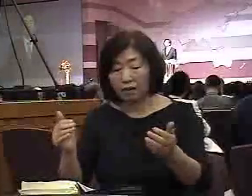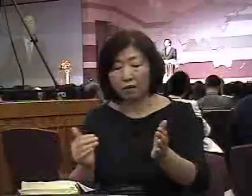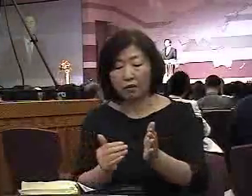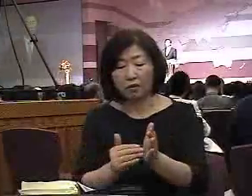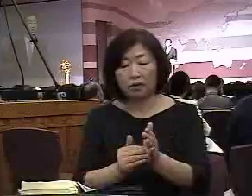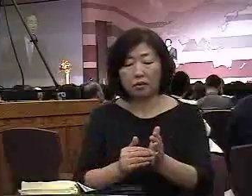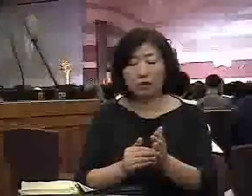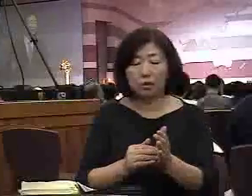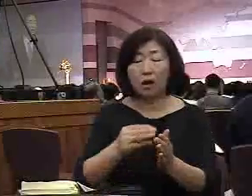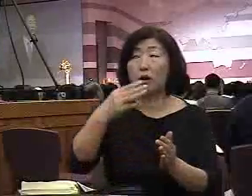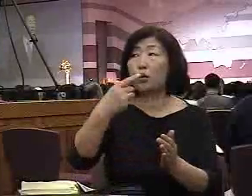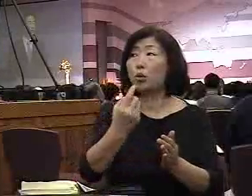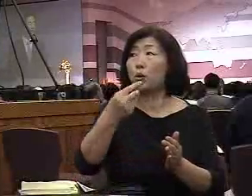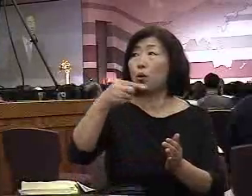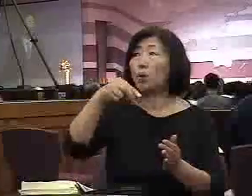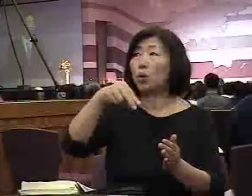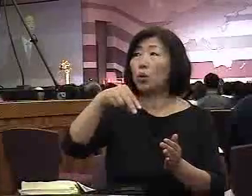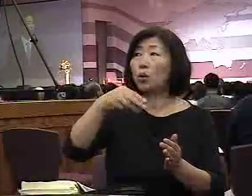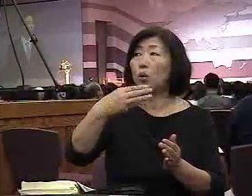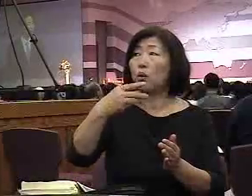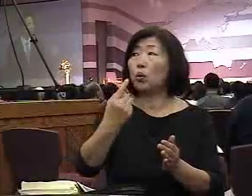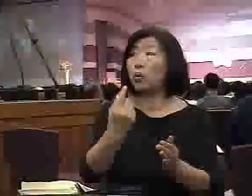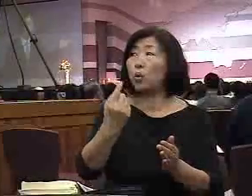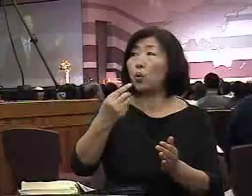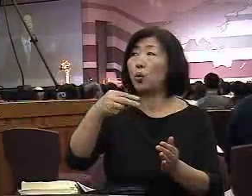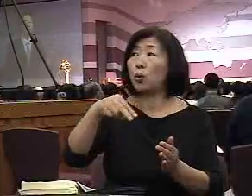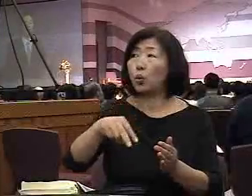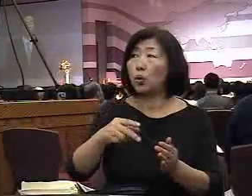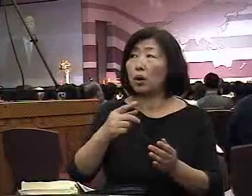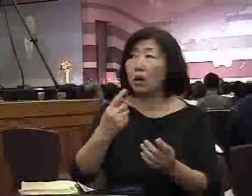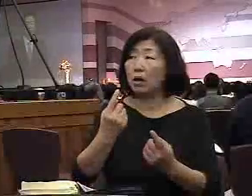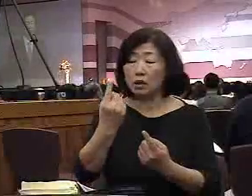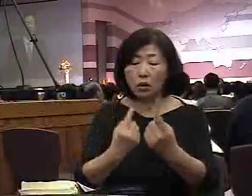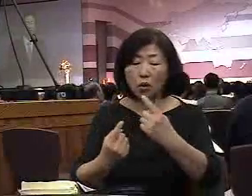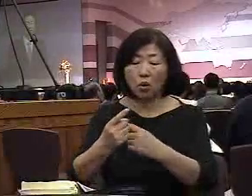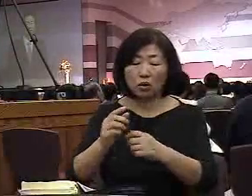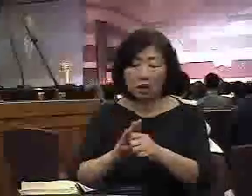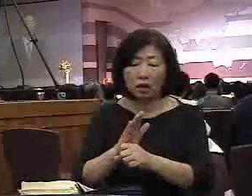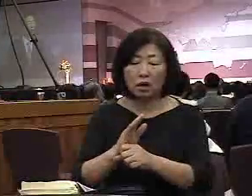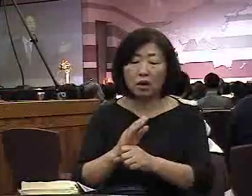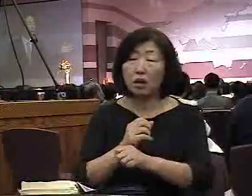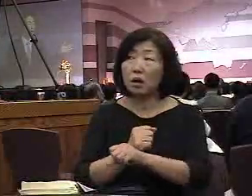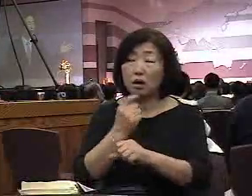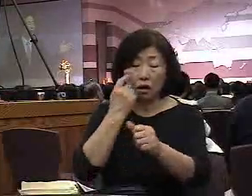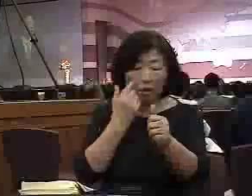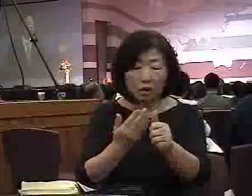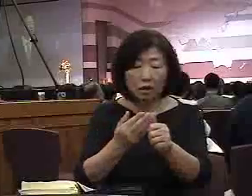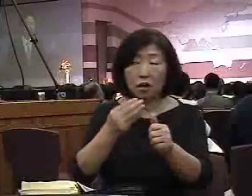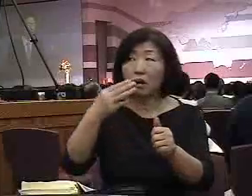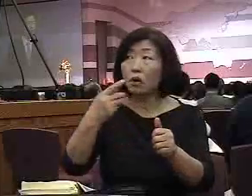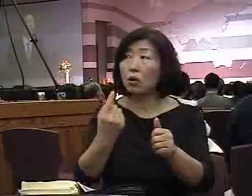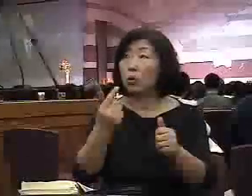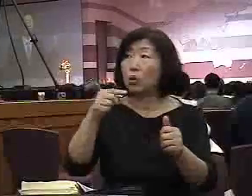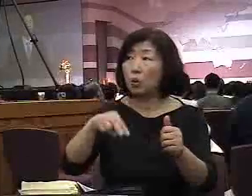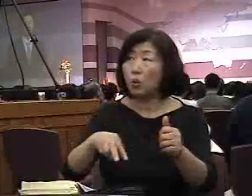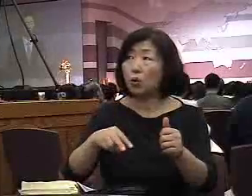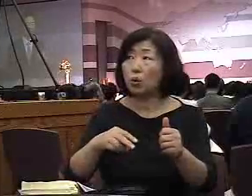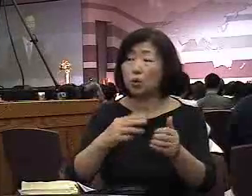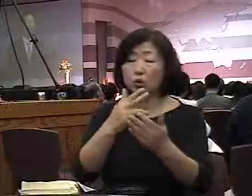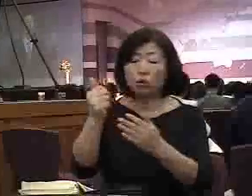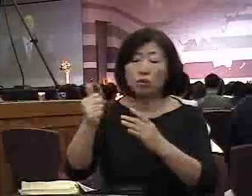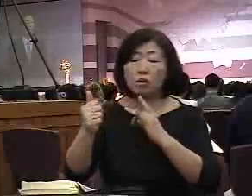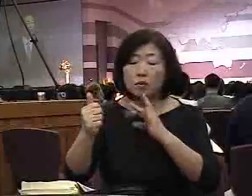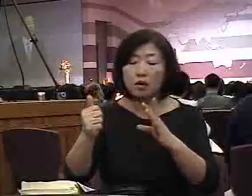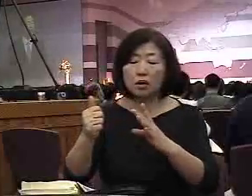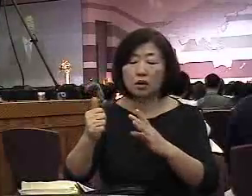그 다음에 롯을 가리키며 말합니다. 사랑하는 아브라함아, 너는 이 롯보다 나를 더 사랑하니? 롯 없어도 주님 한 분만으로 나